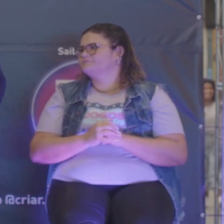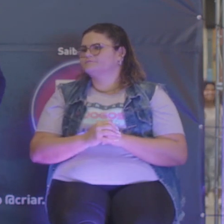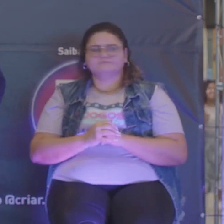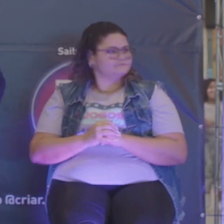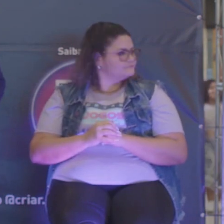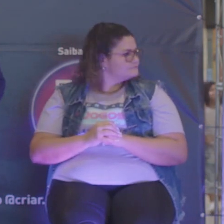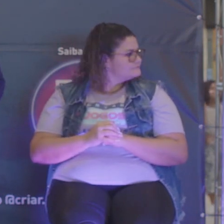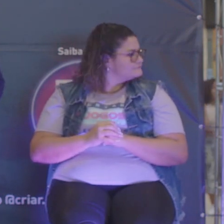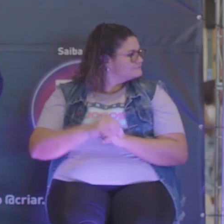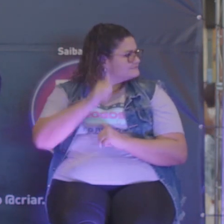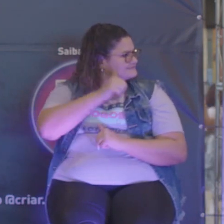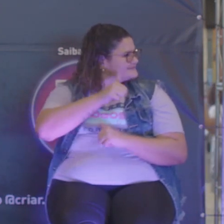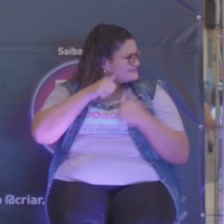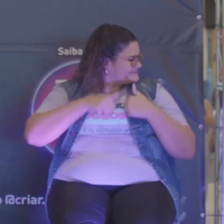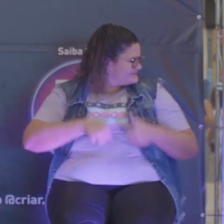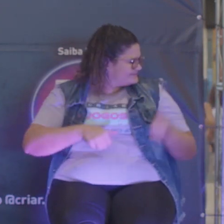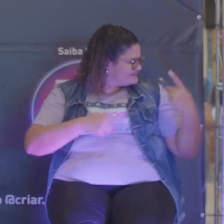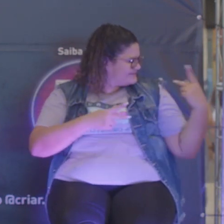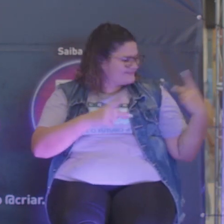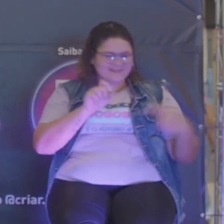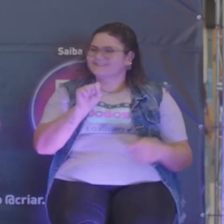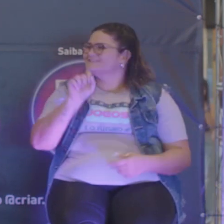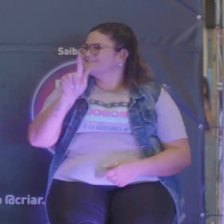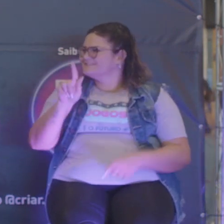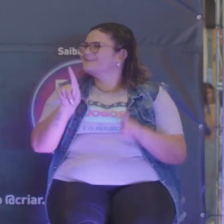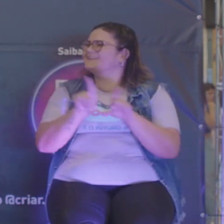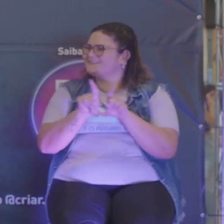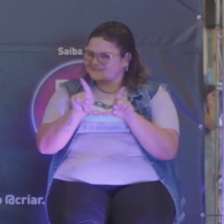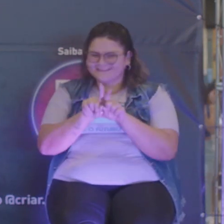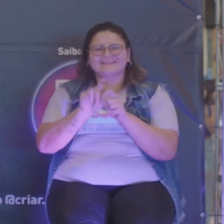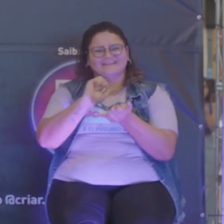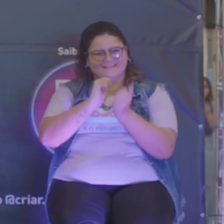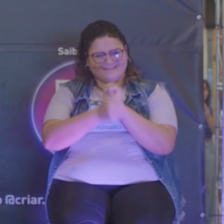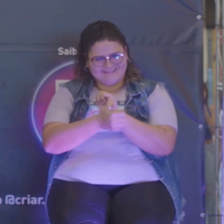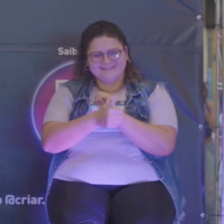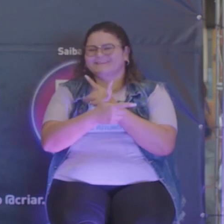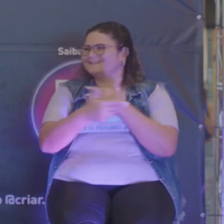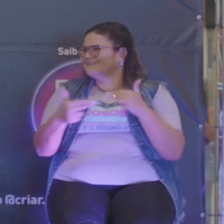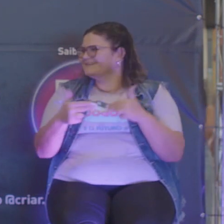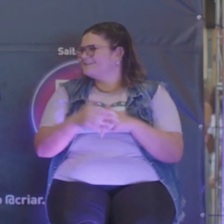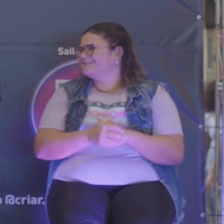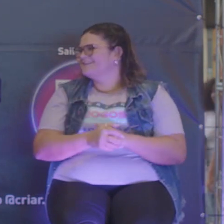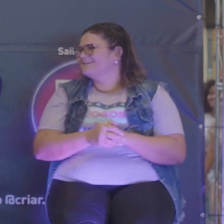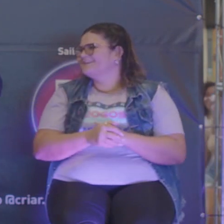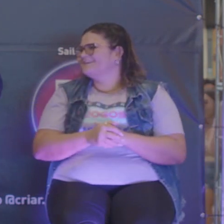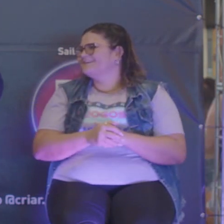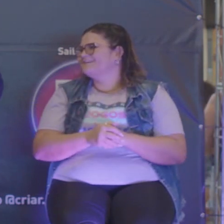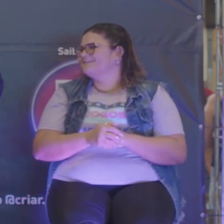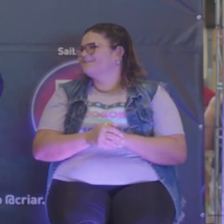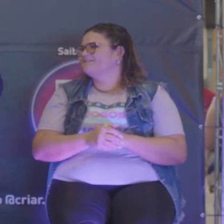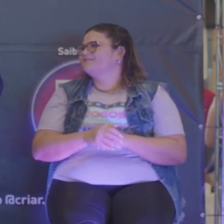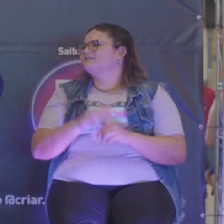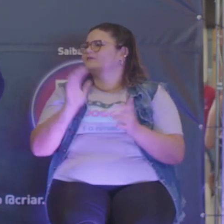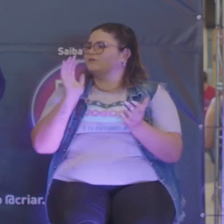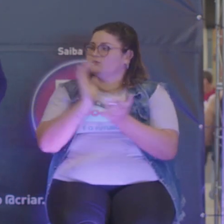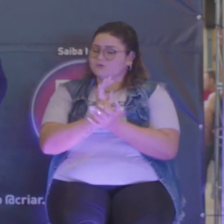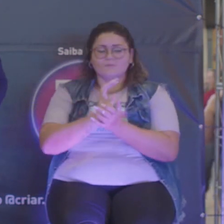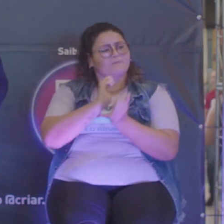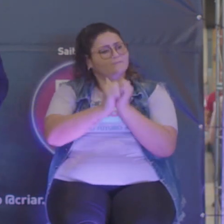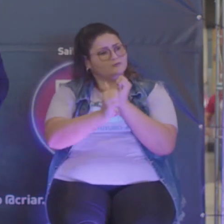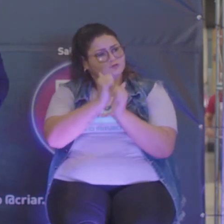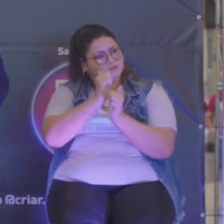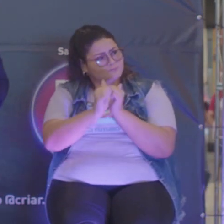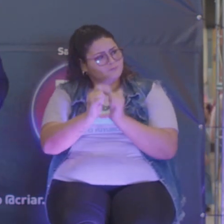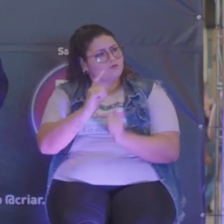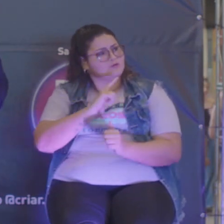Tô vendo o menino com a camisa do PSG, o PSG também tem time de esportes. Então, a gente vê o clube de futebol, o próprio jogador